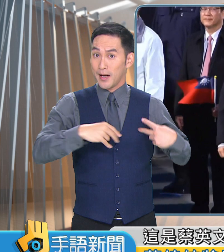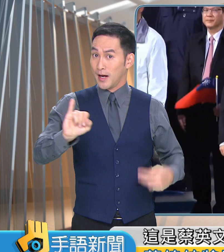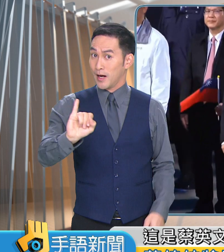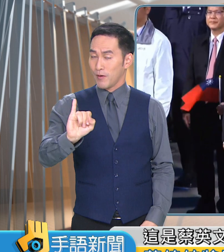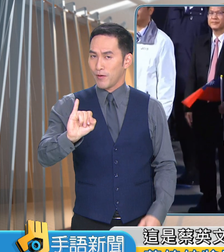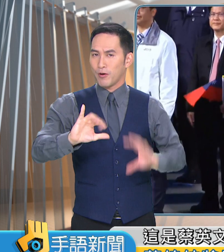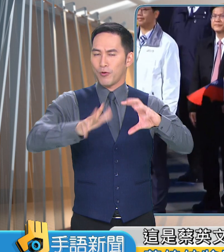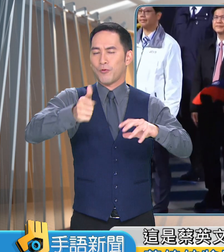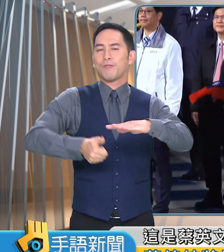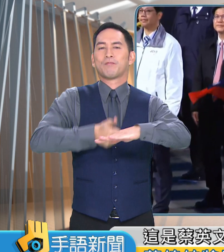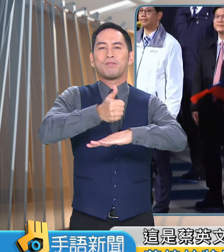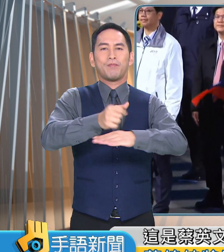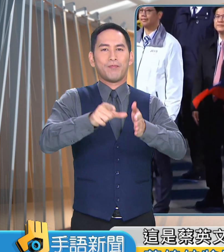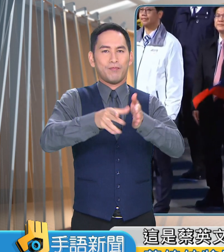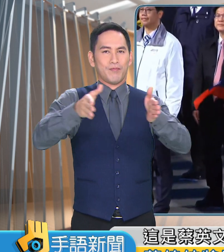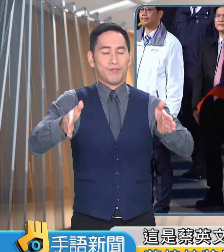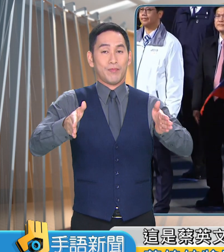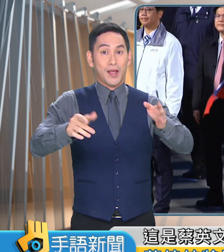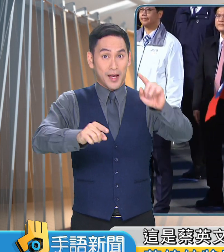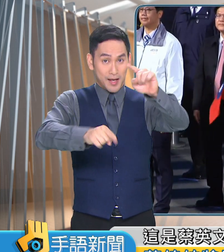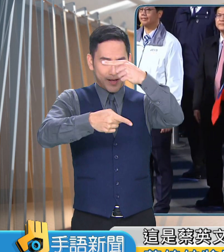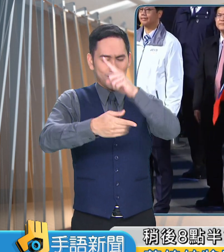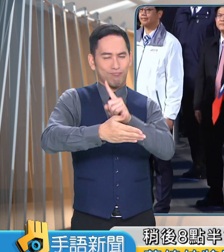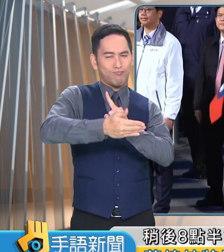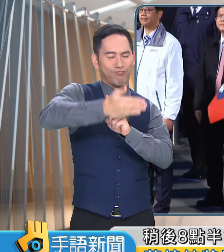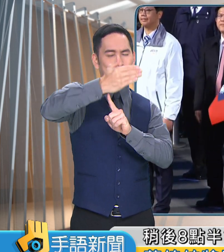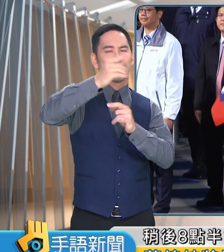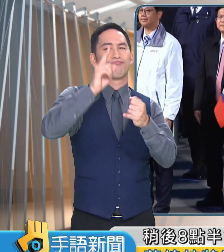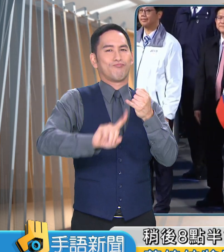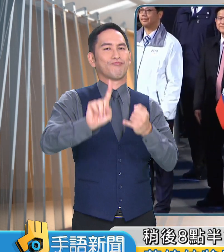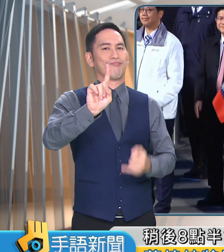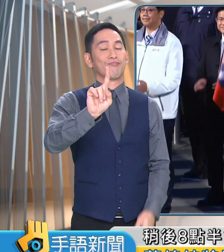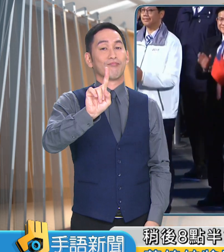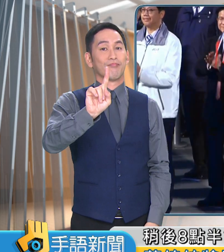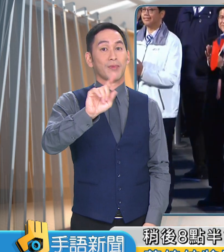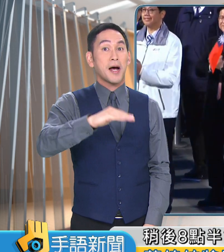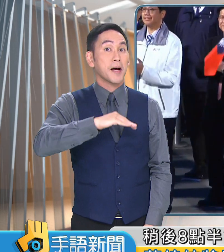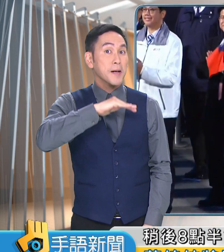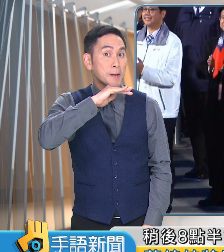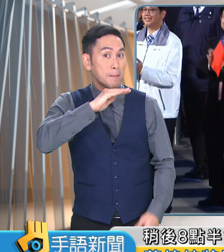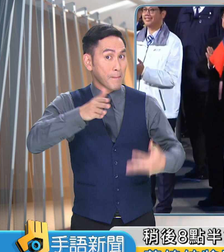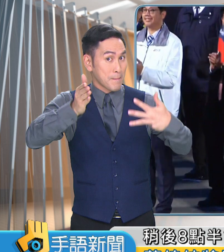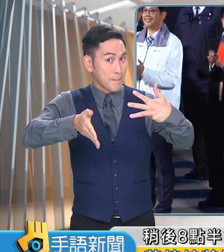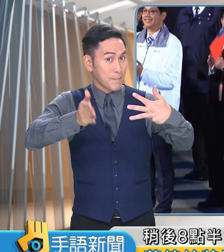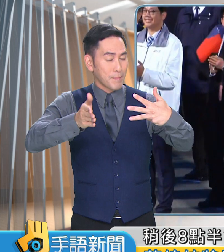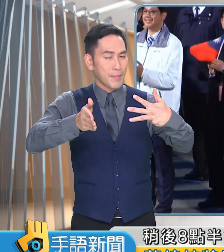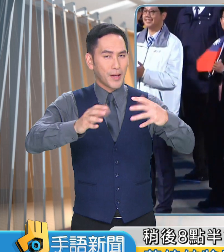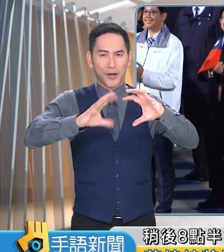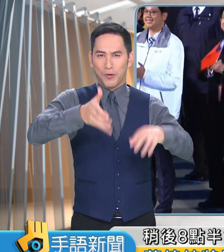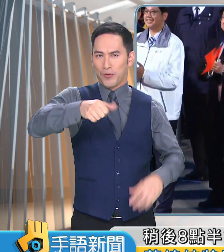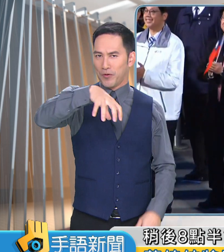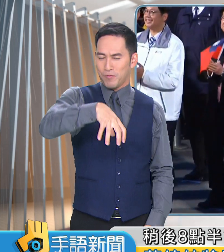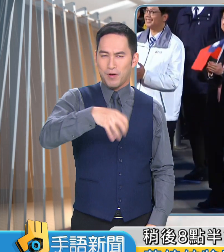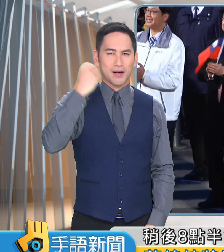后一次元旦升旗，稍后8点半会在总统府发表元旦谈话。